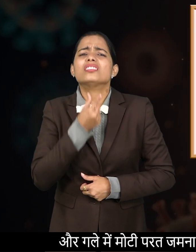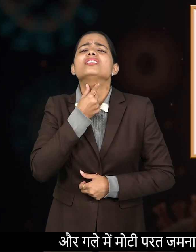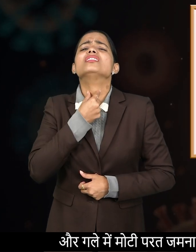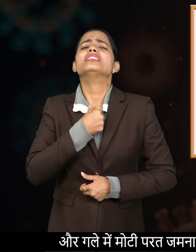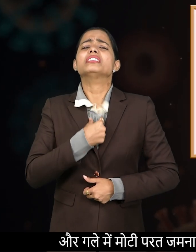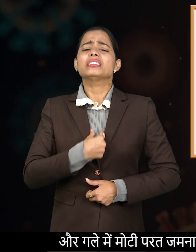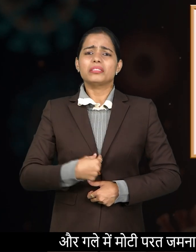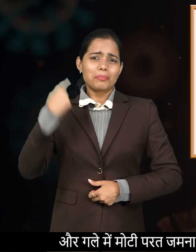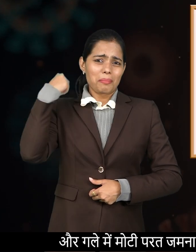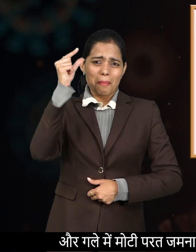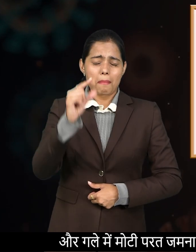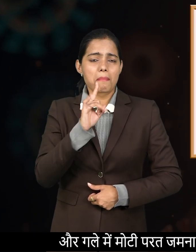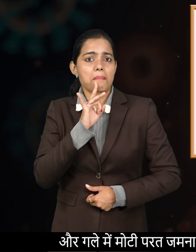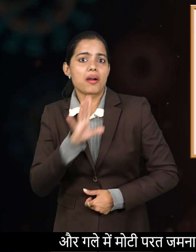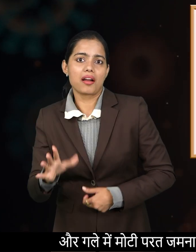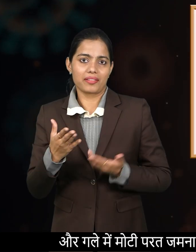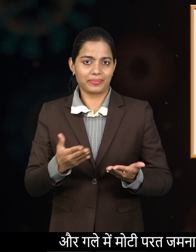है।